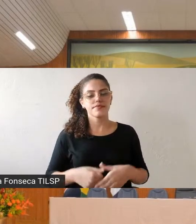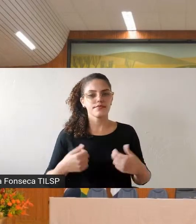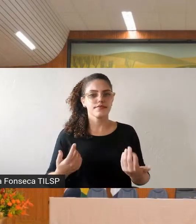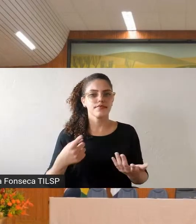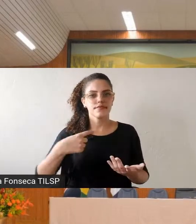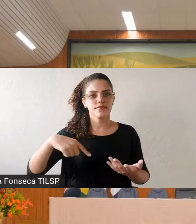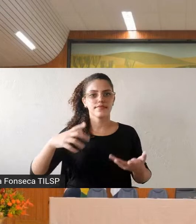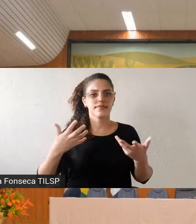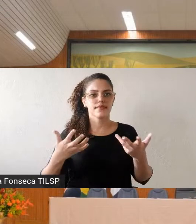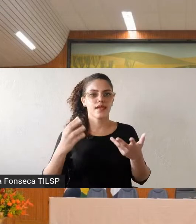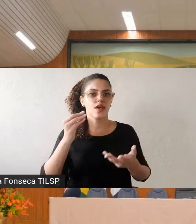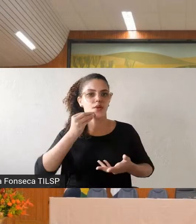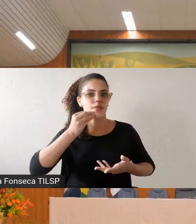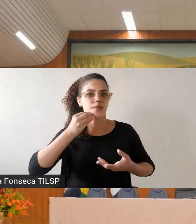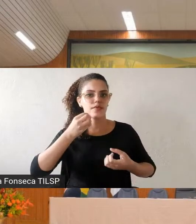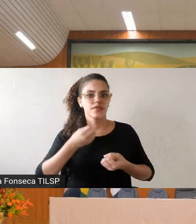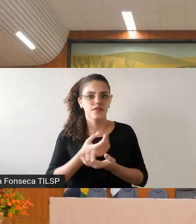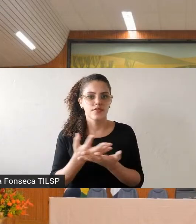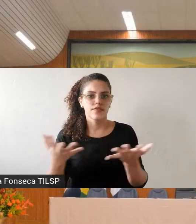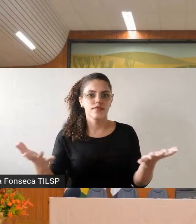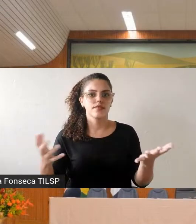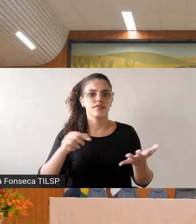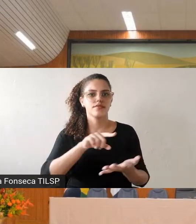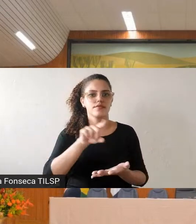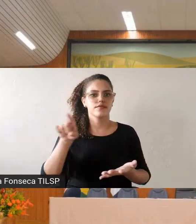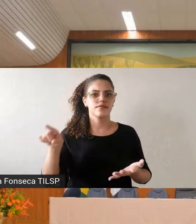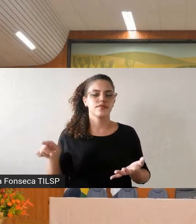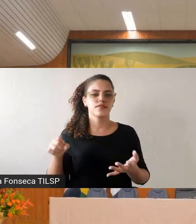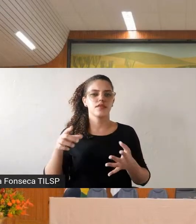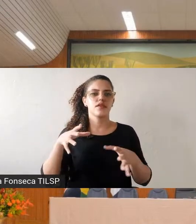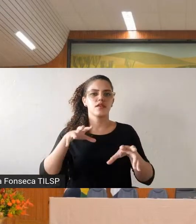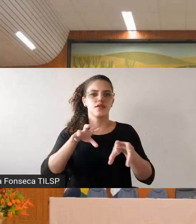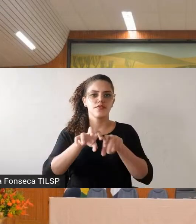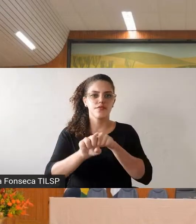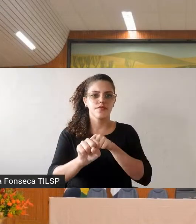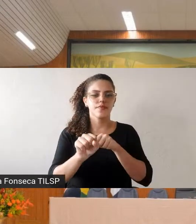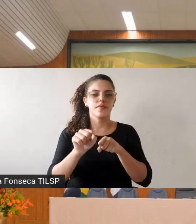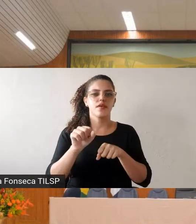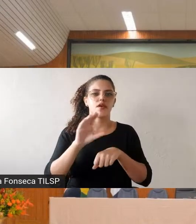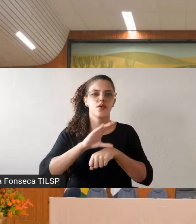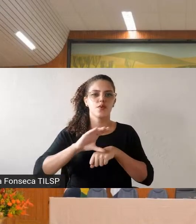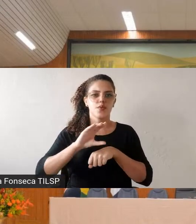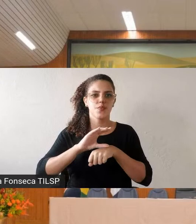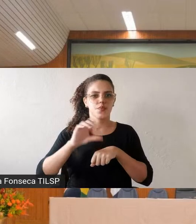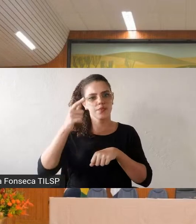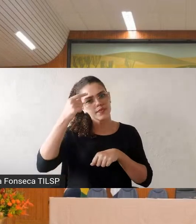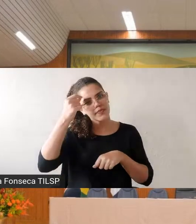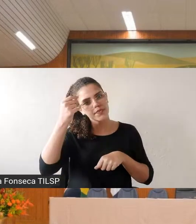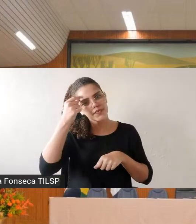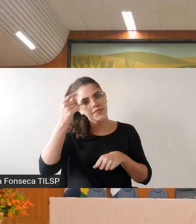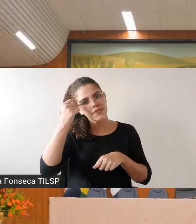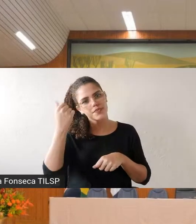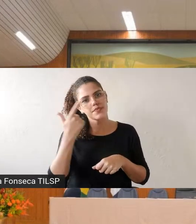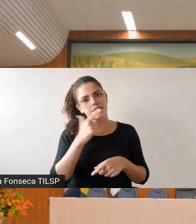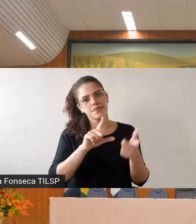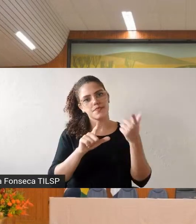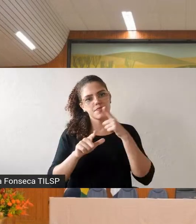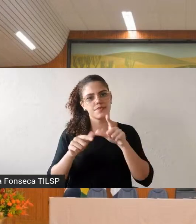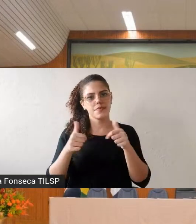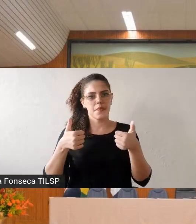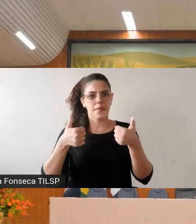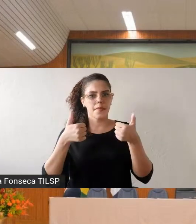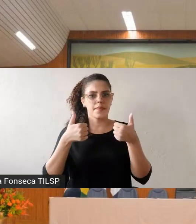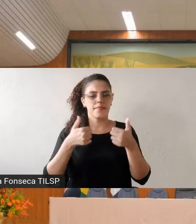possam concluir o curso de graduação. Então, vocês contem com a Progeste, contem com a gestão da